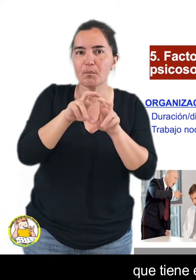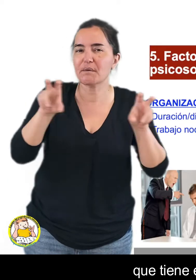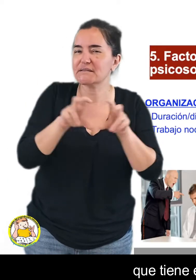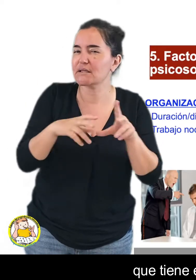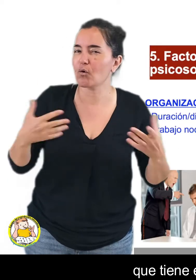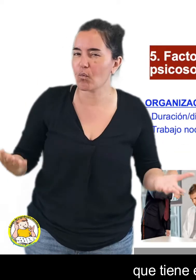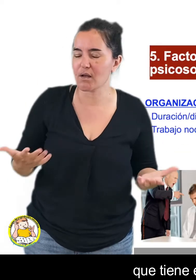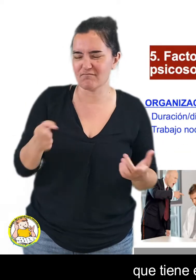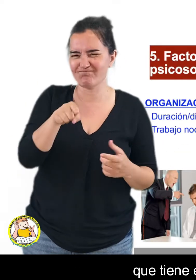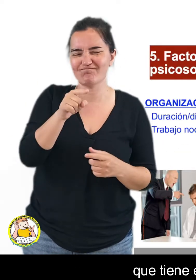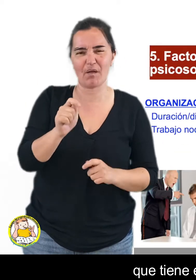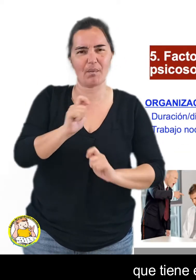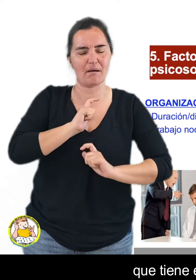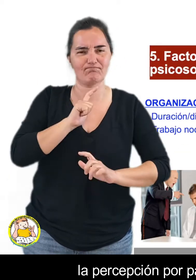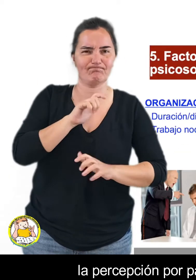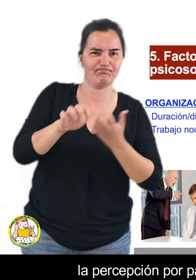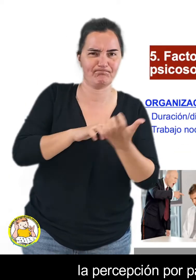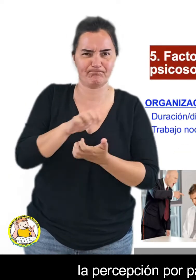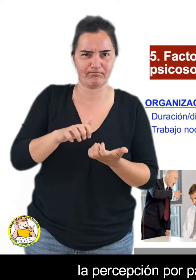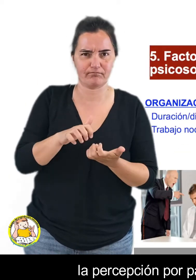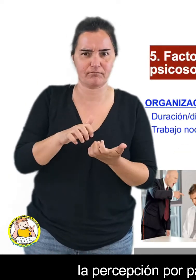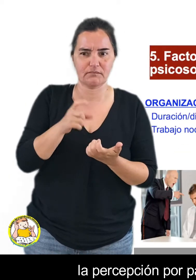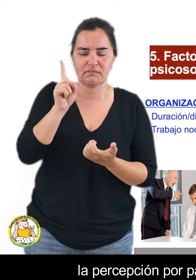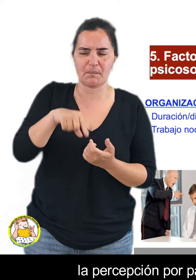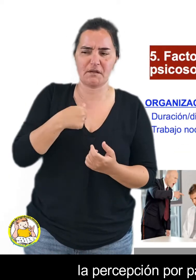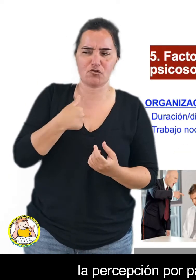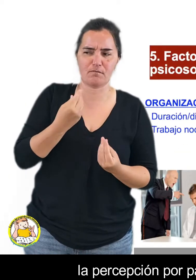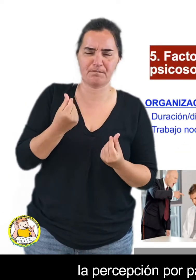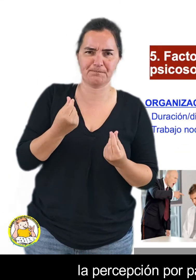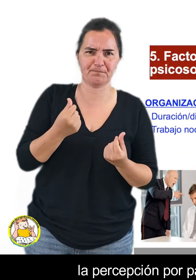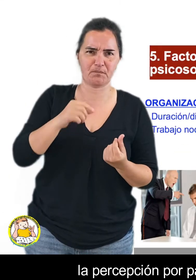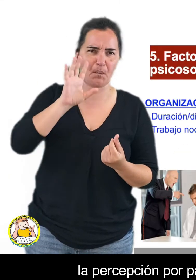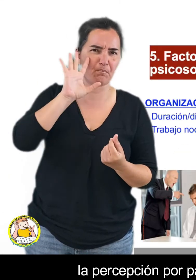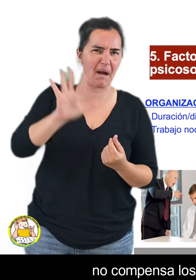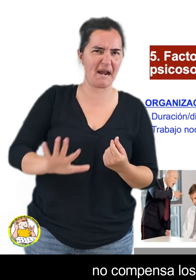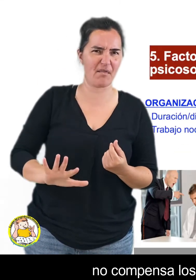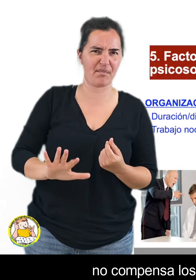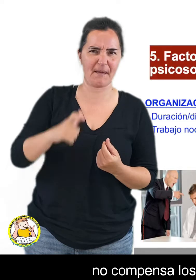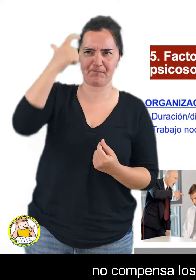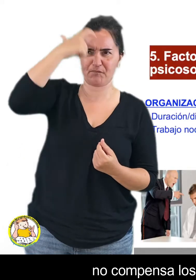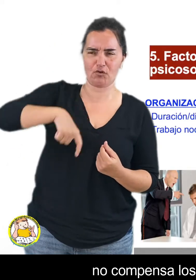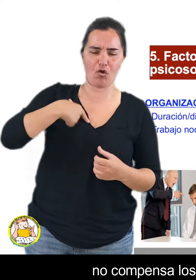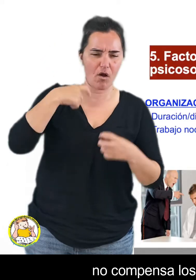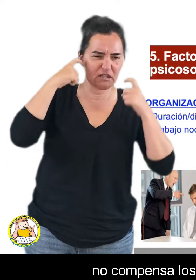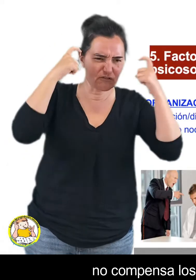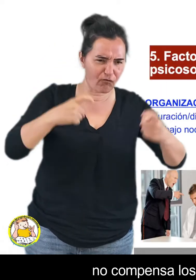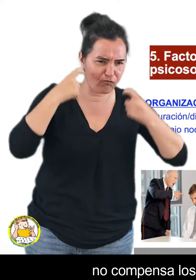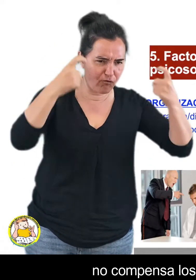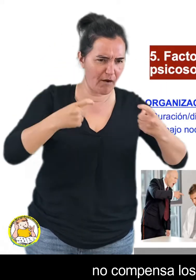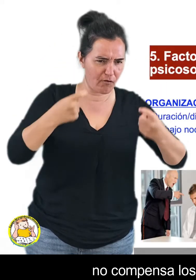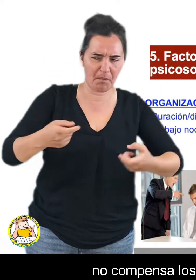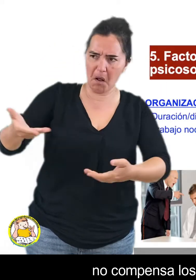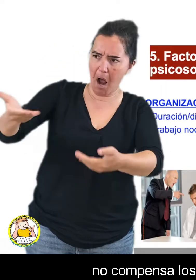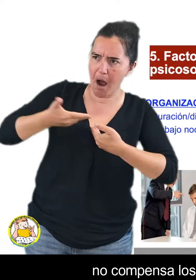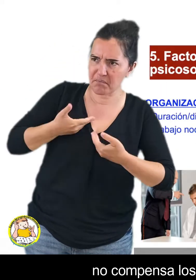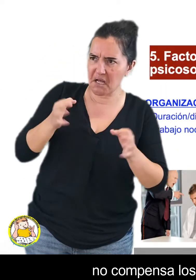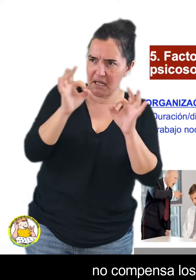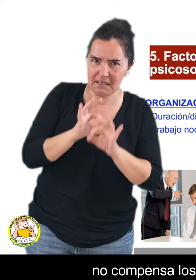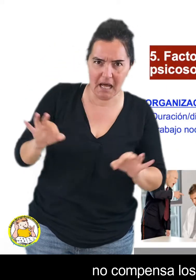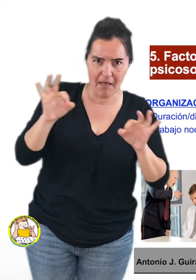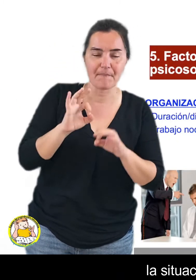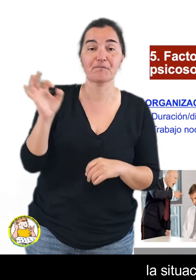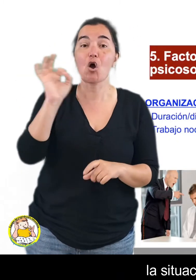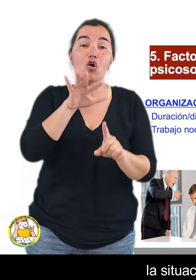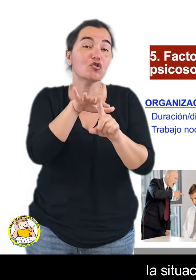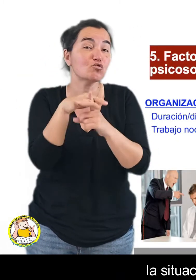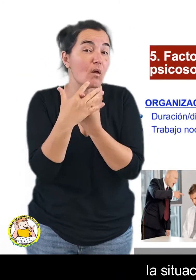autonomía que tiene el trabajador en la empresa, la percepción por parte del trabajador de que la empresa no compensa los esfuerzos que éste realiza